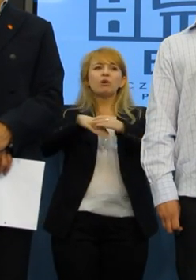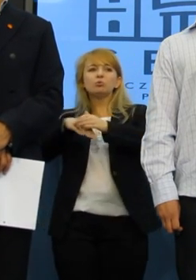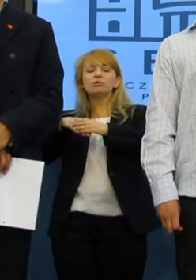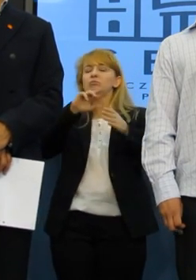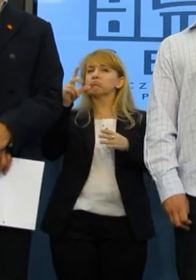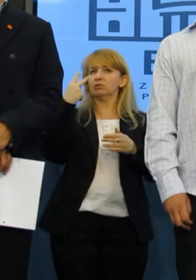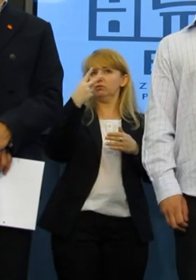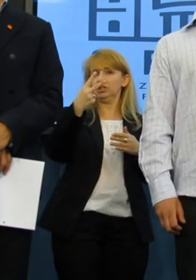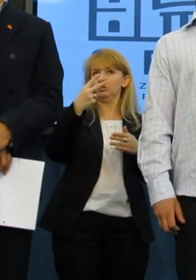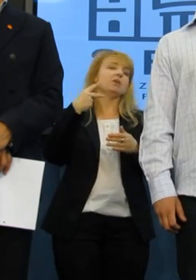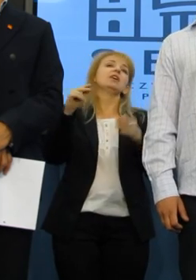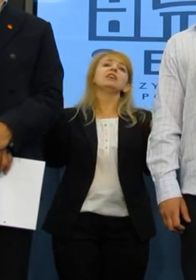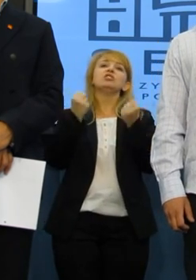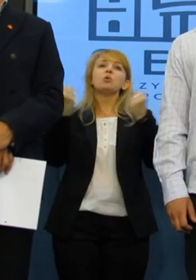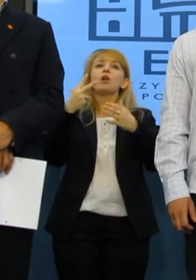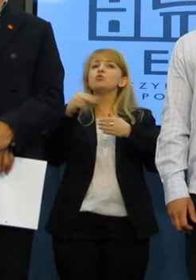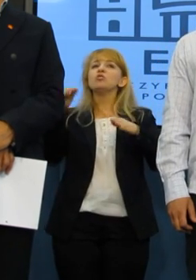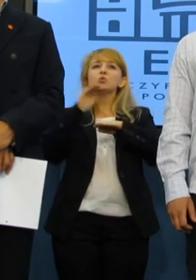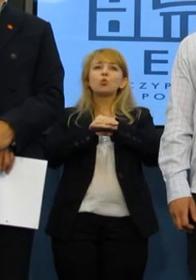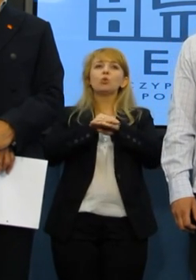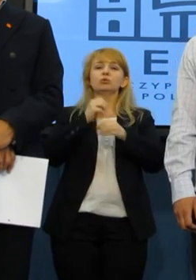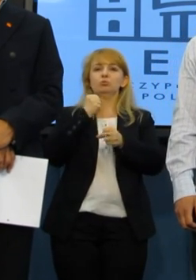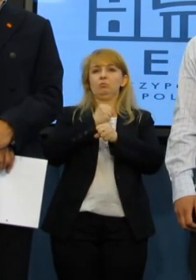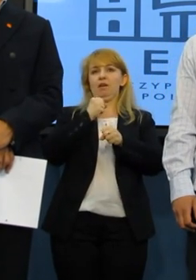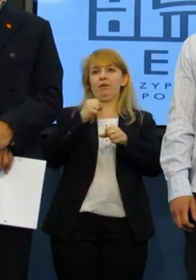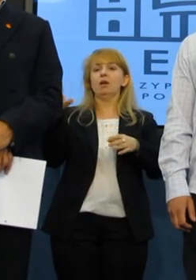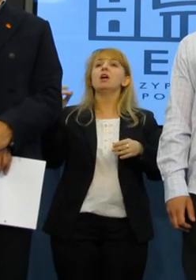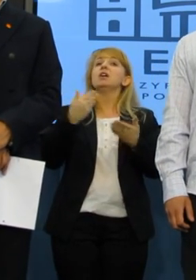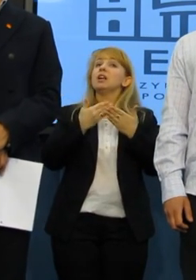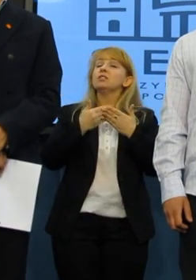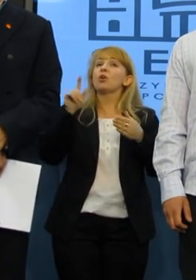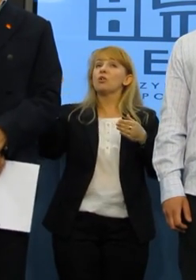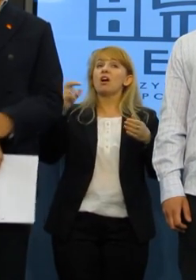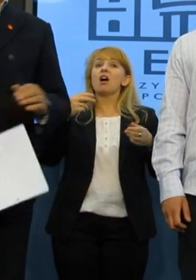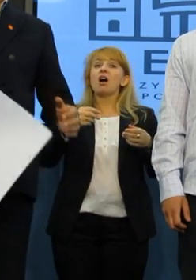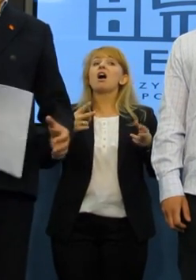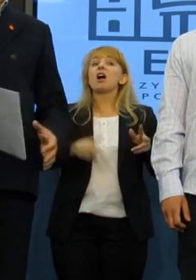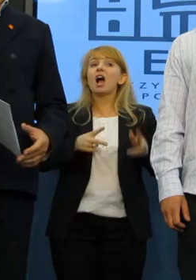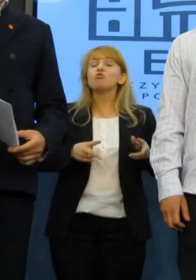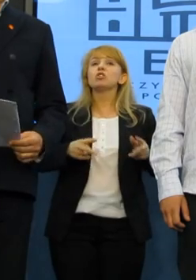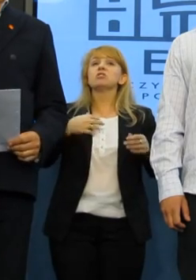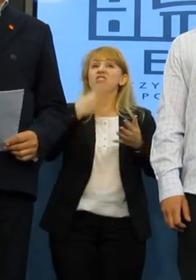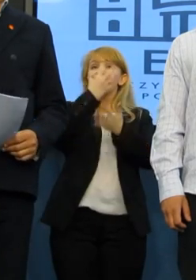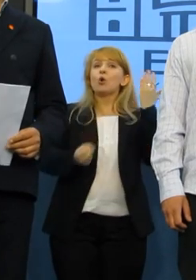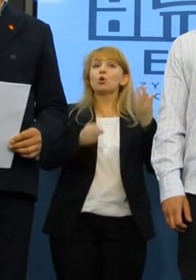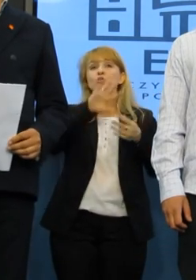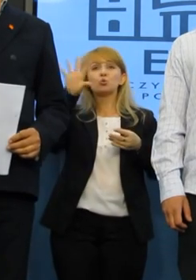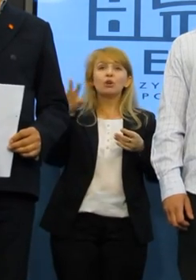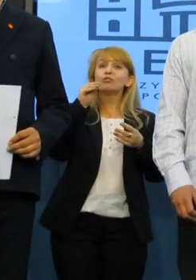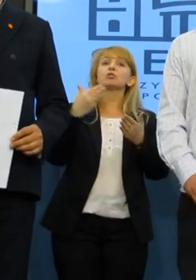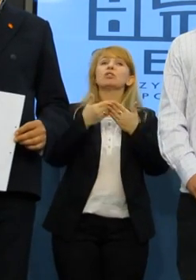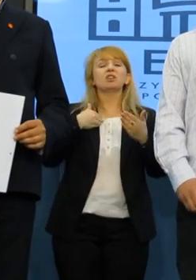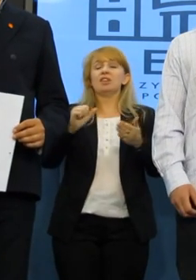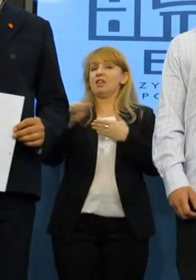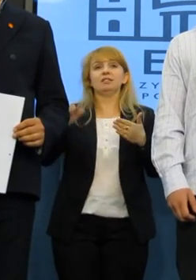i działalność niezgodną z prawem, więc to, że Kaczyński z pewną nonszalancją wykorzystuje tego typu sytuacje, mnie w ogóle nie